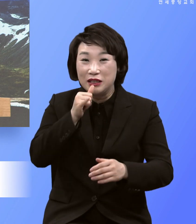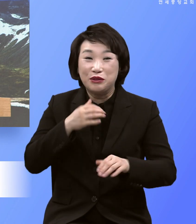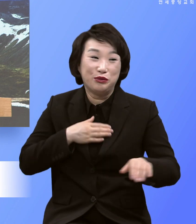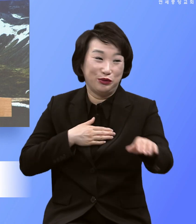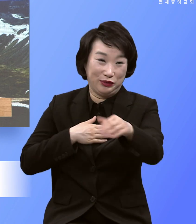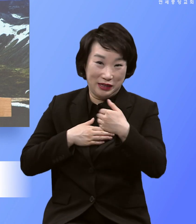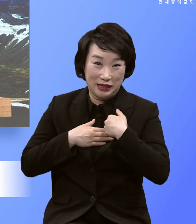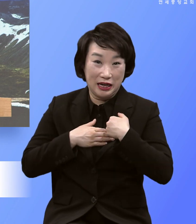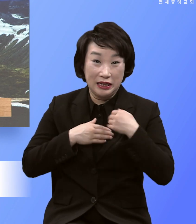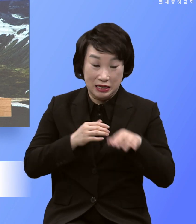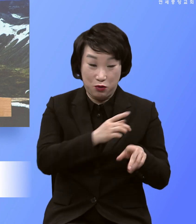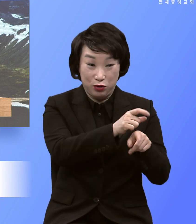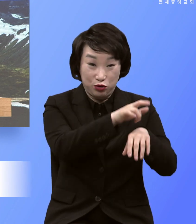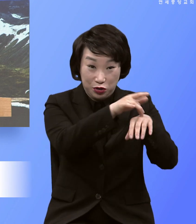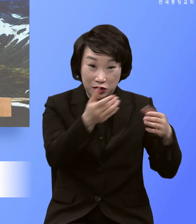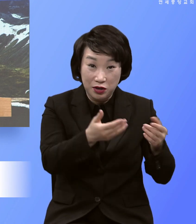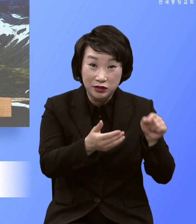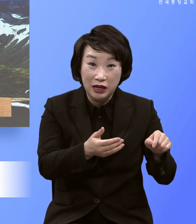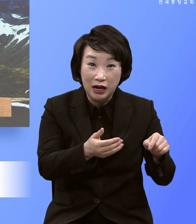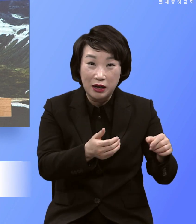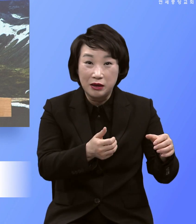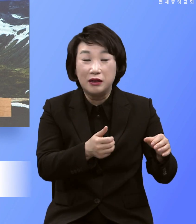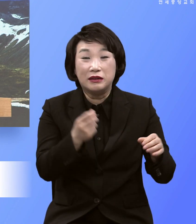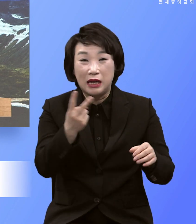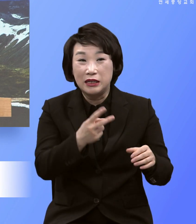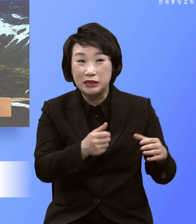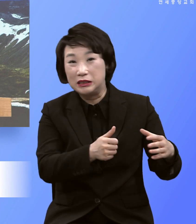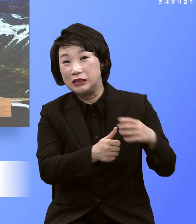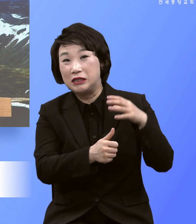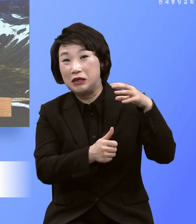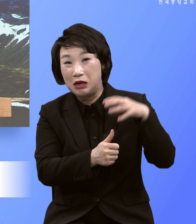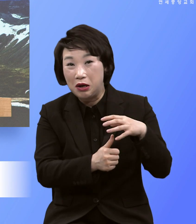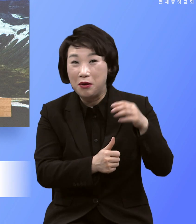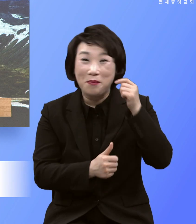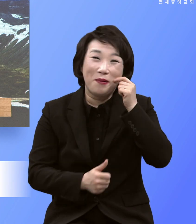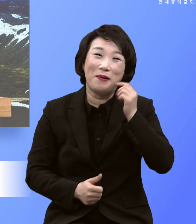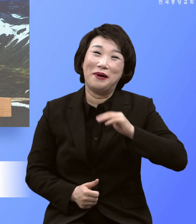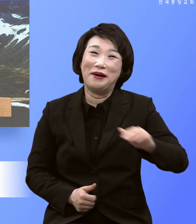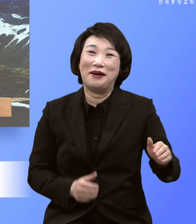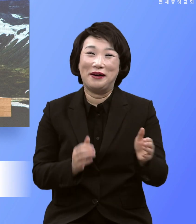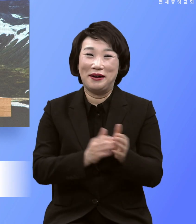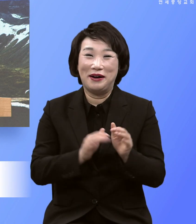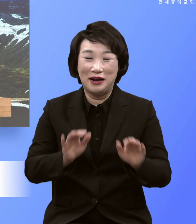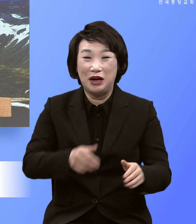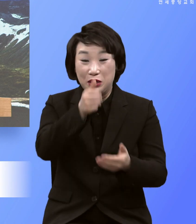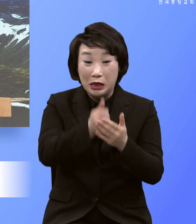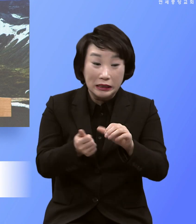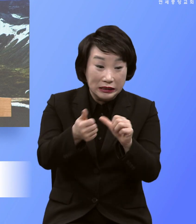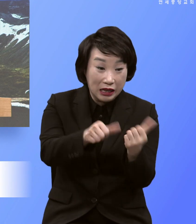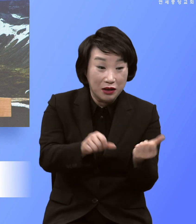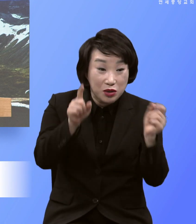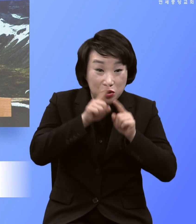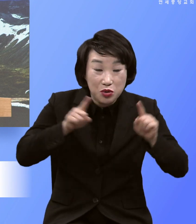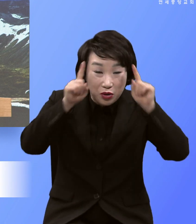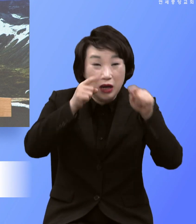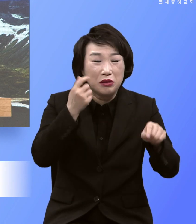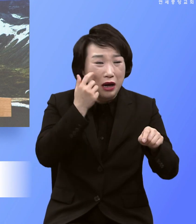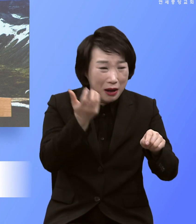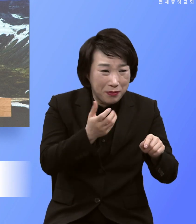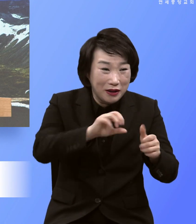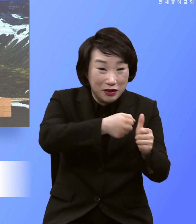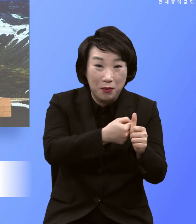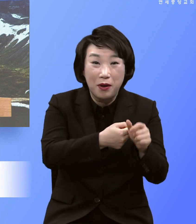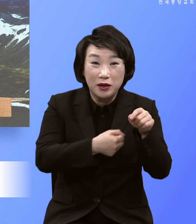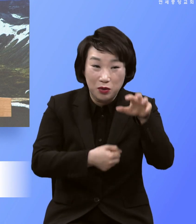자들은 마귀사단 주신 역사가 다시는 지배할 수 없으며 죄와 사망과 지옥의 참혹한